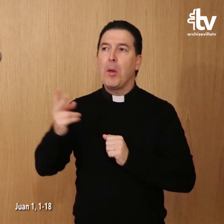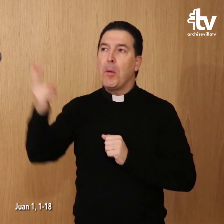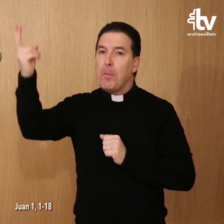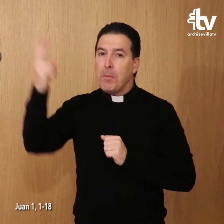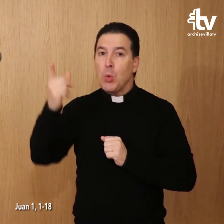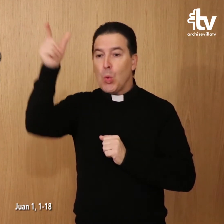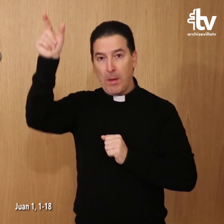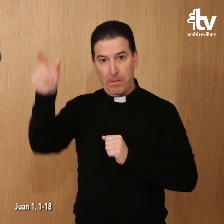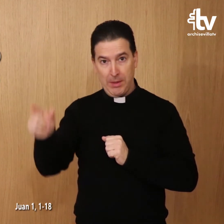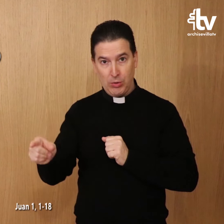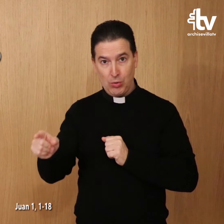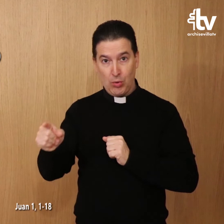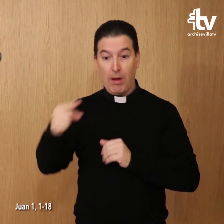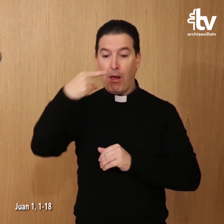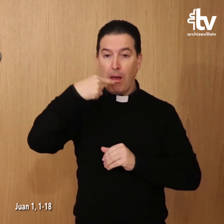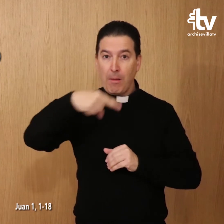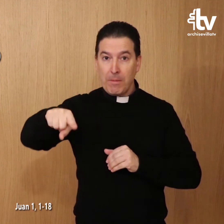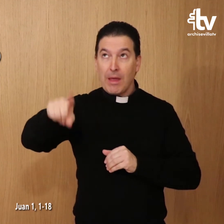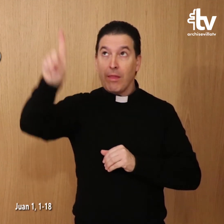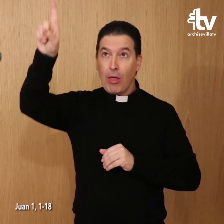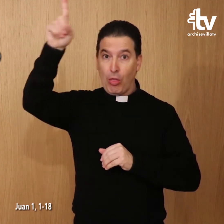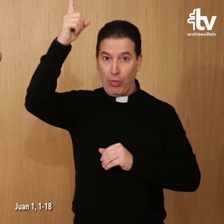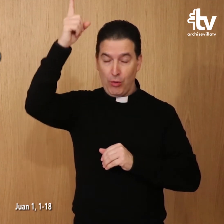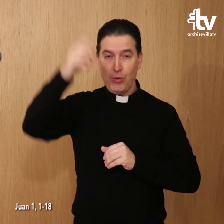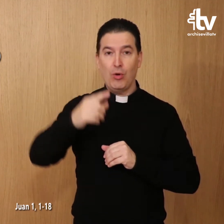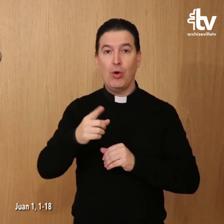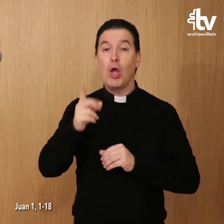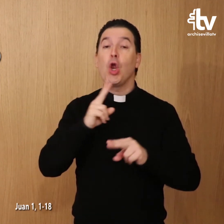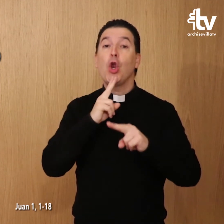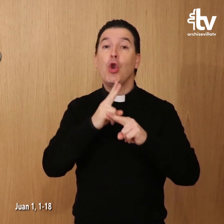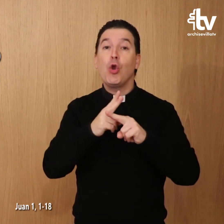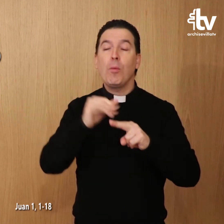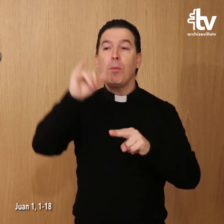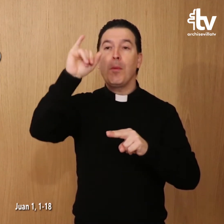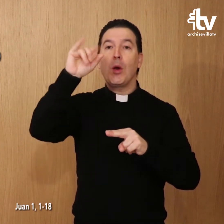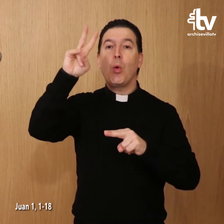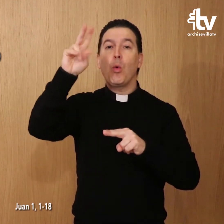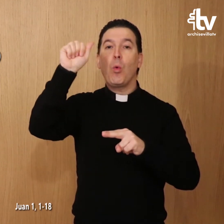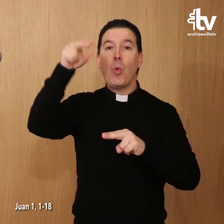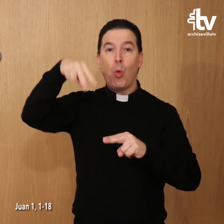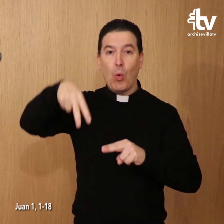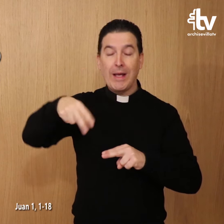Surgió un hombre, enviado por Dios, que se llamaba Juan.